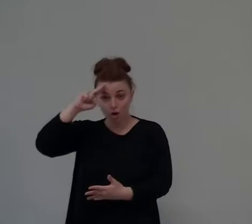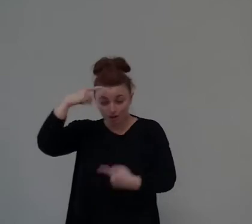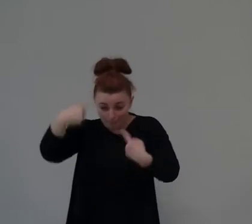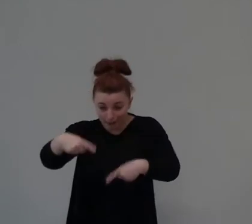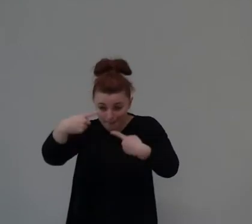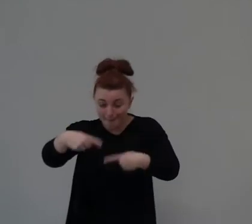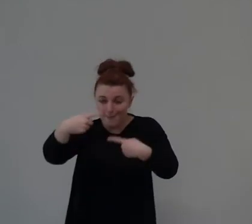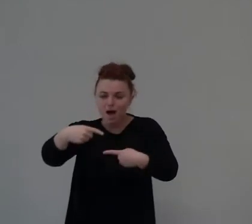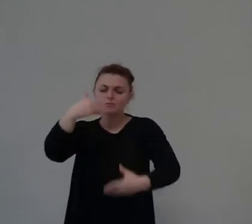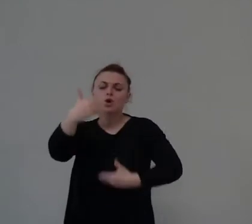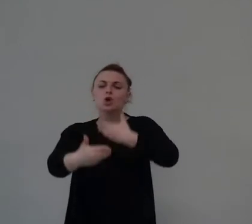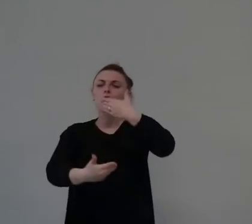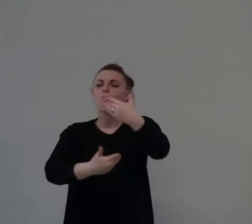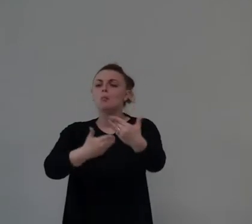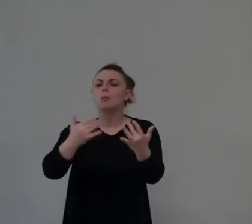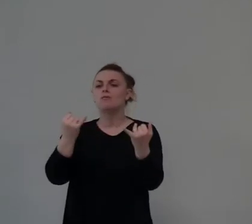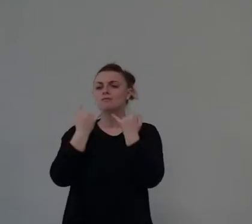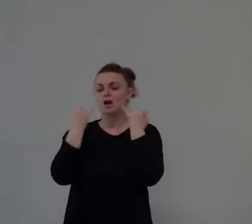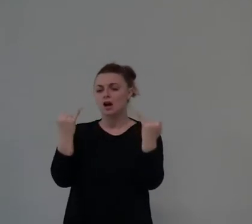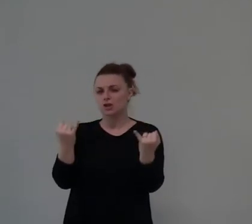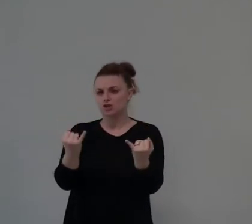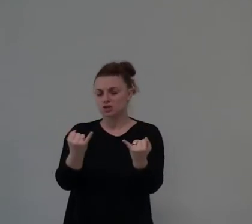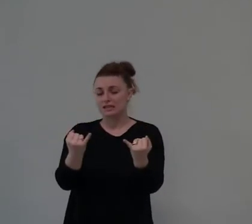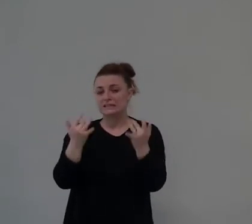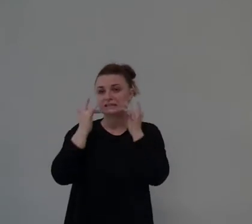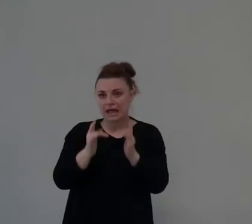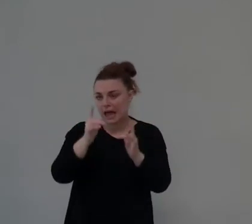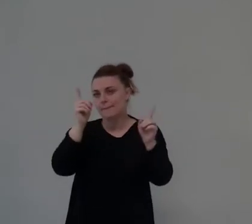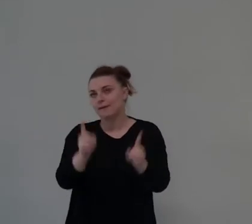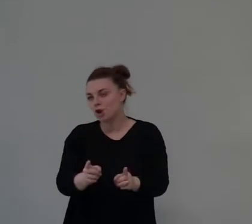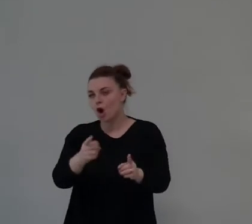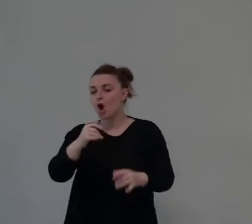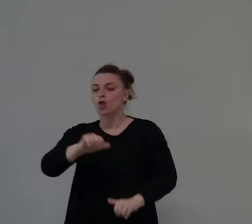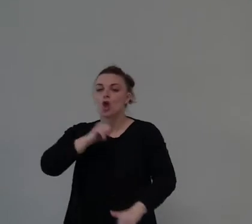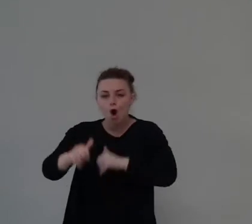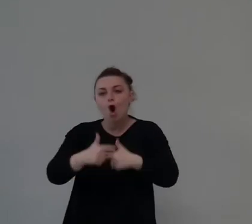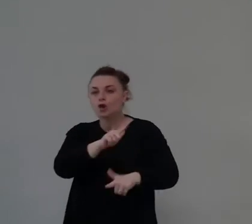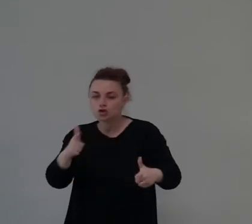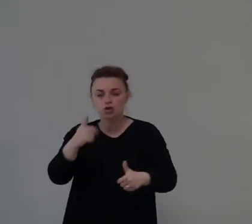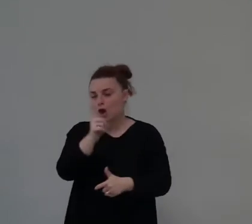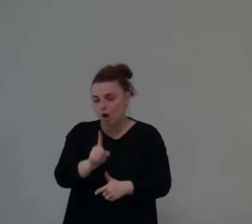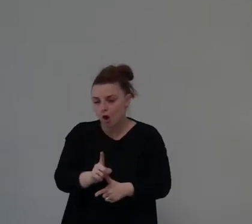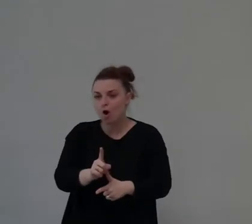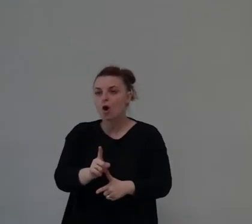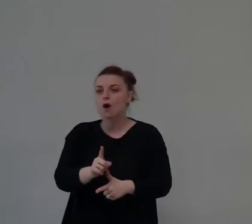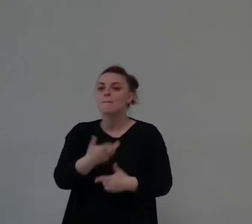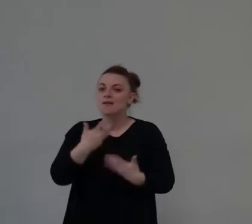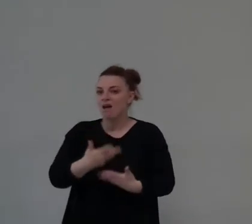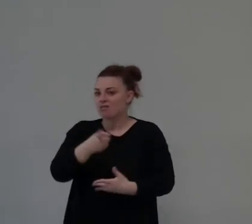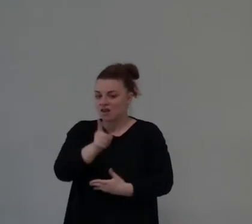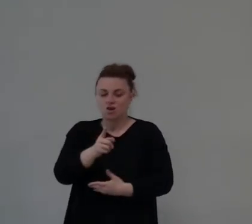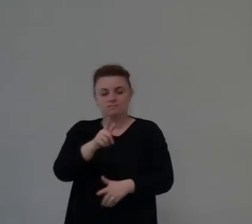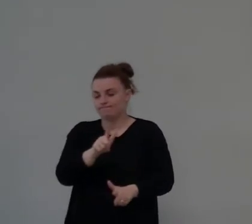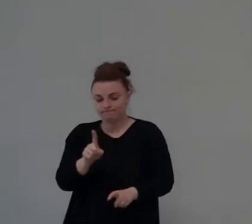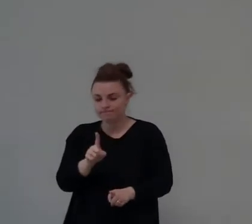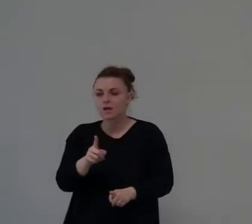è facile. Non significa semplice, non significa non doloroso, non significa non pesante,